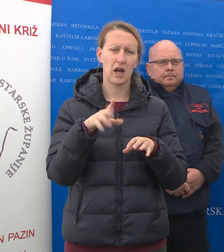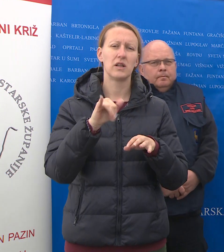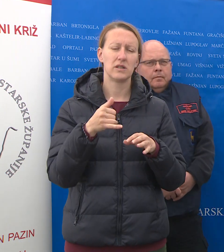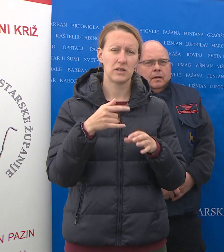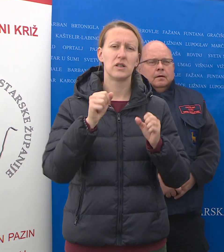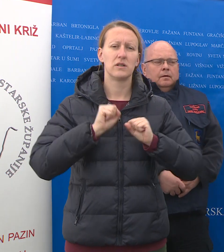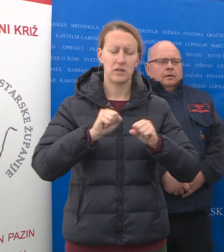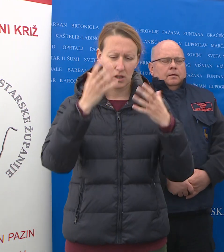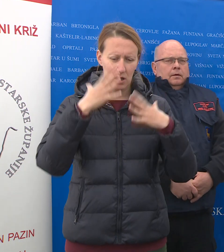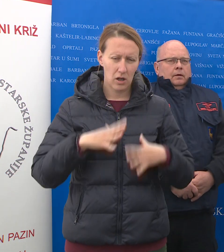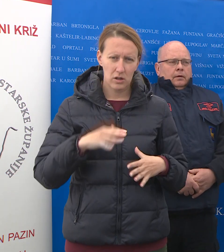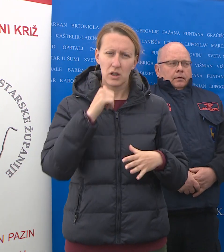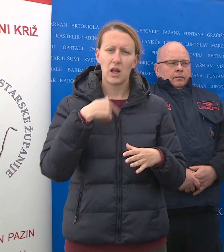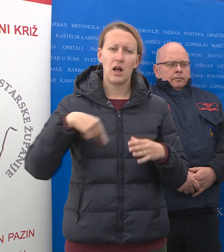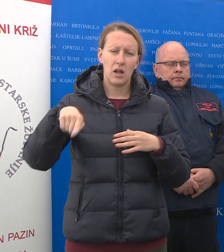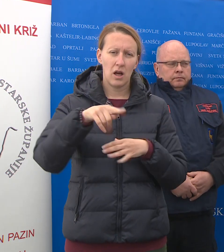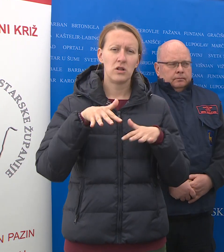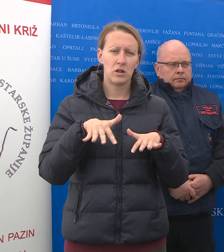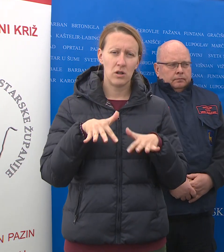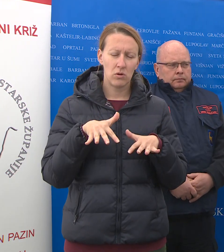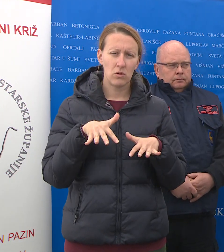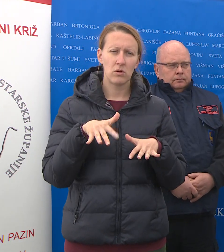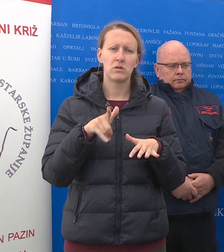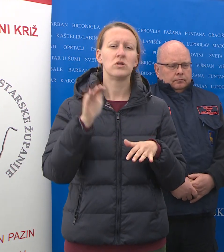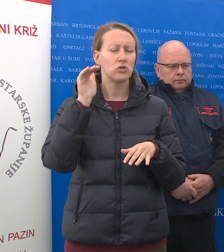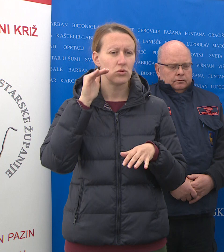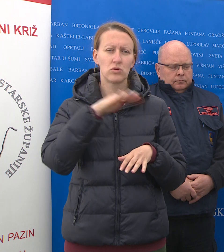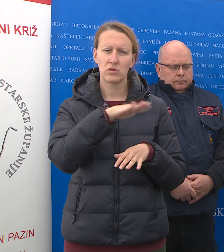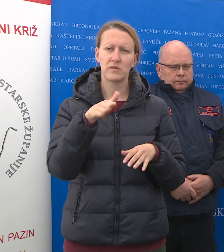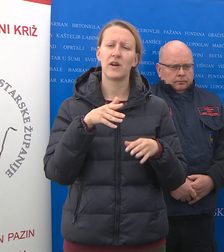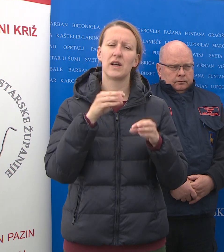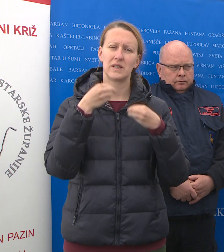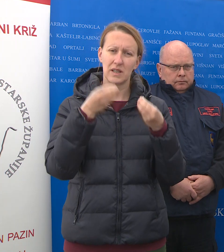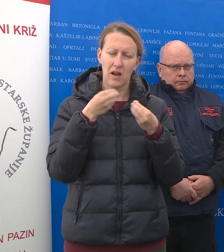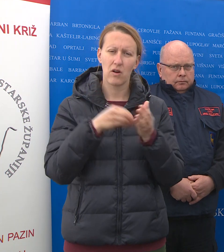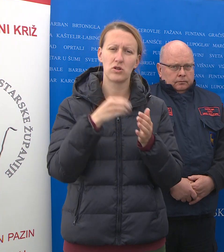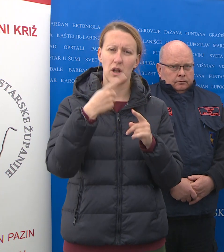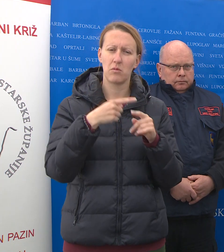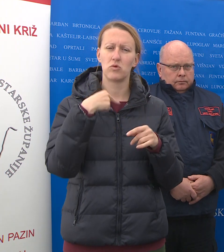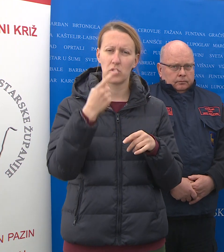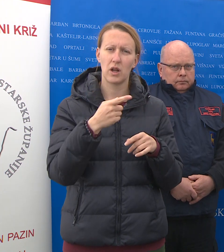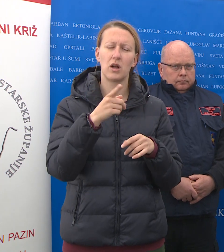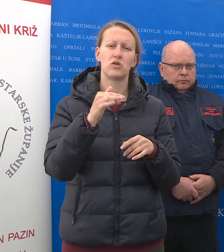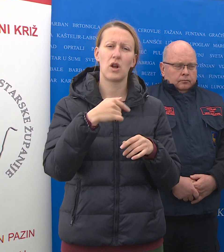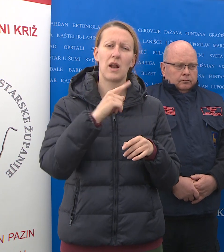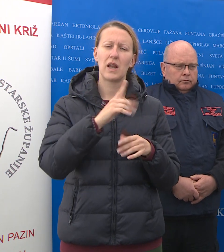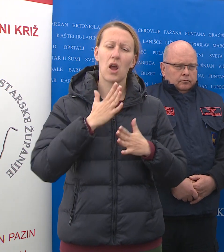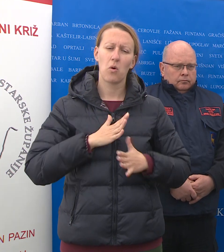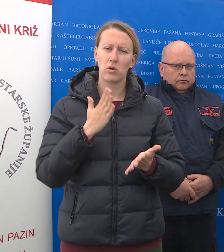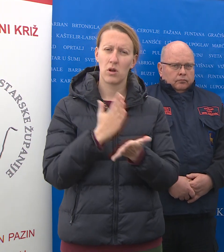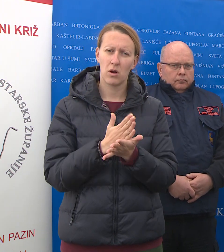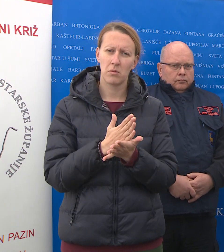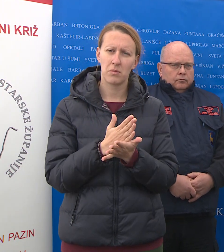djelatnici zaštićeni i da naši građani slušaju sve upute, još jedan put ću ponoviti, usprkos tome što nije ugodno